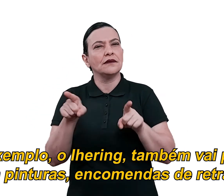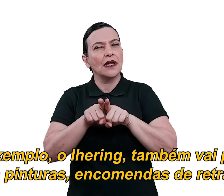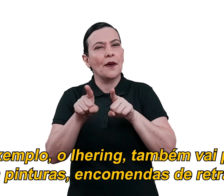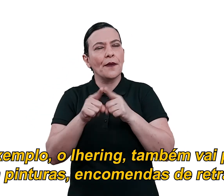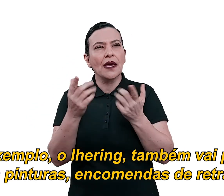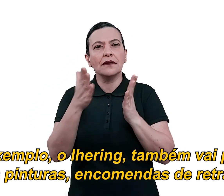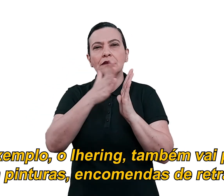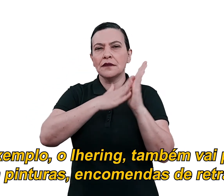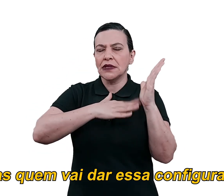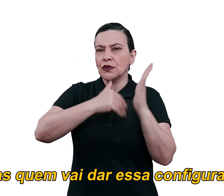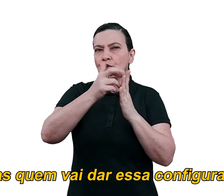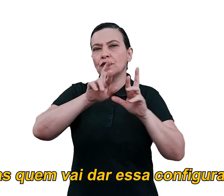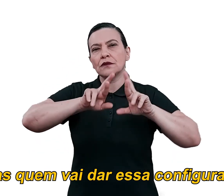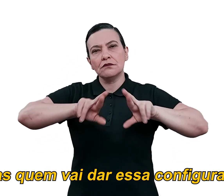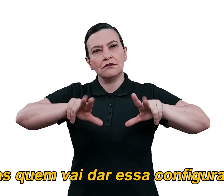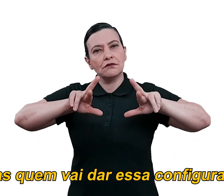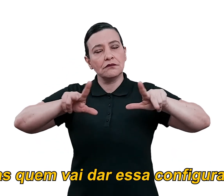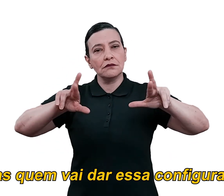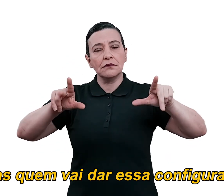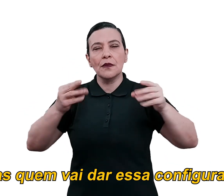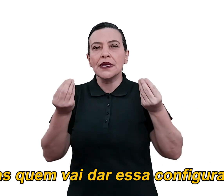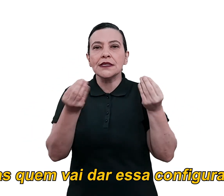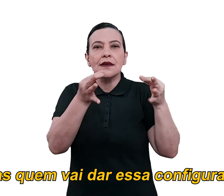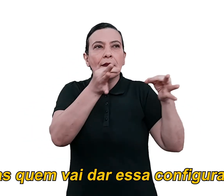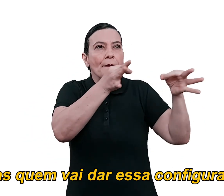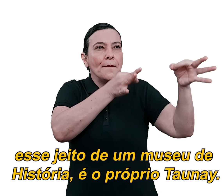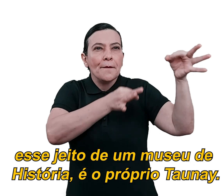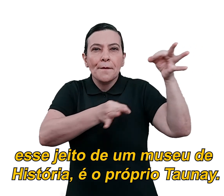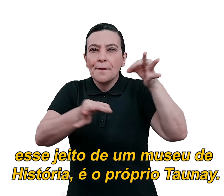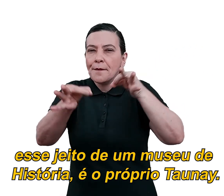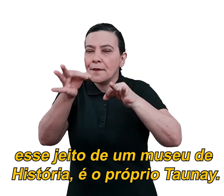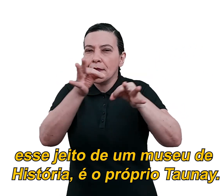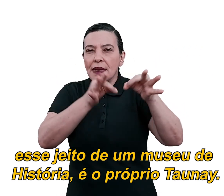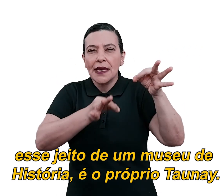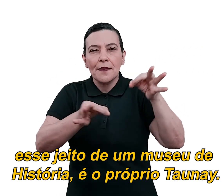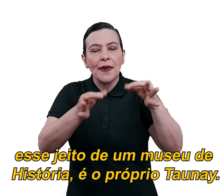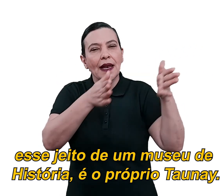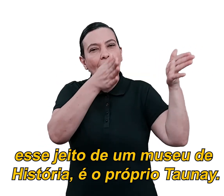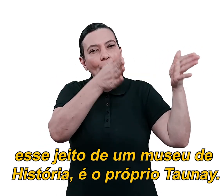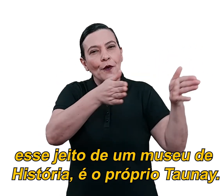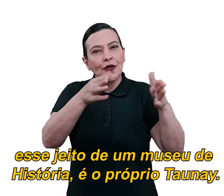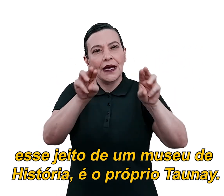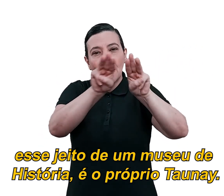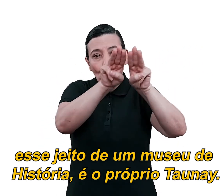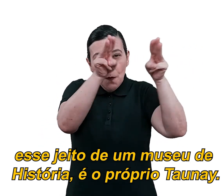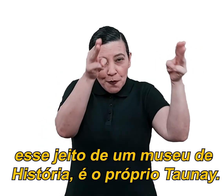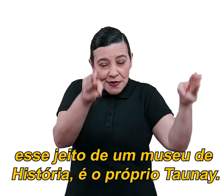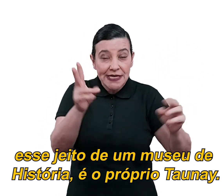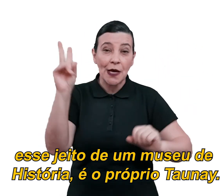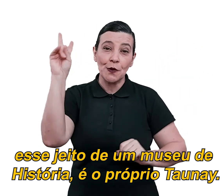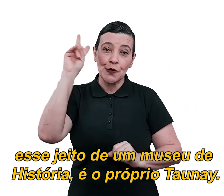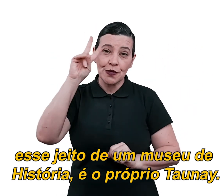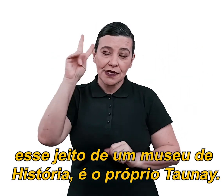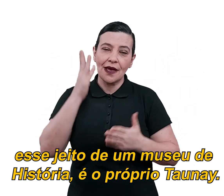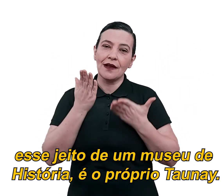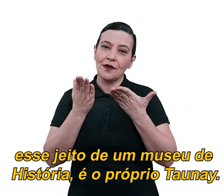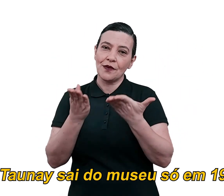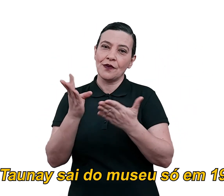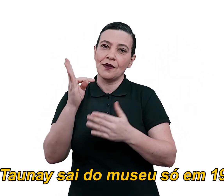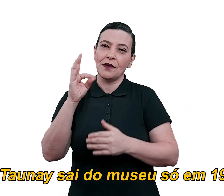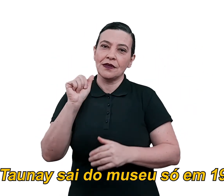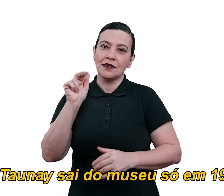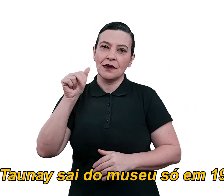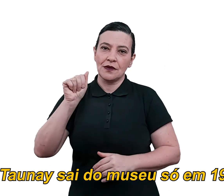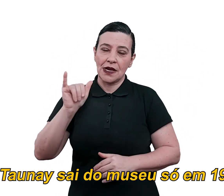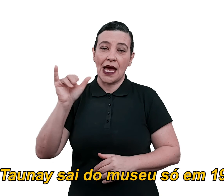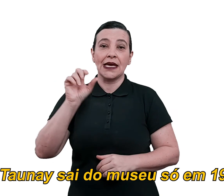pinturas, em encomenda de retratos. Mas quem vai dar essa configuração, né, esse jeito de um museu de história, foi o próprio Toné. O